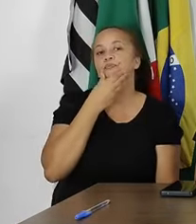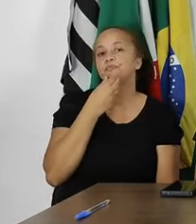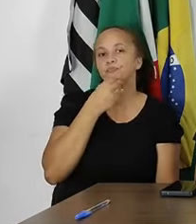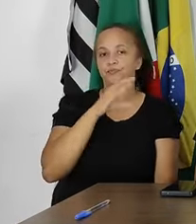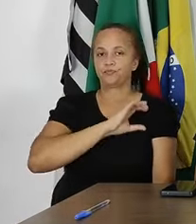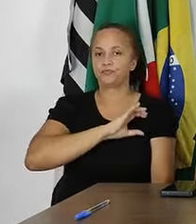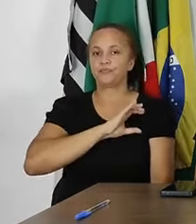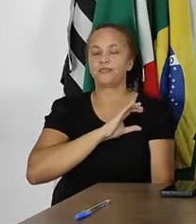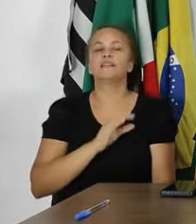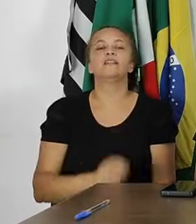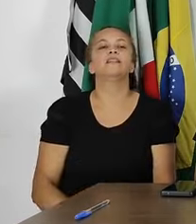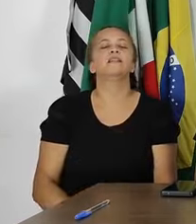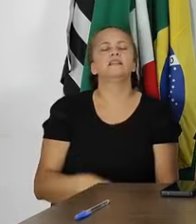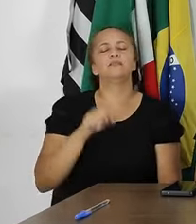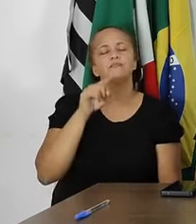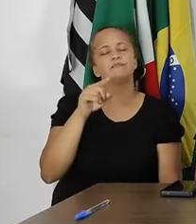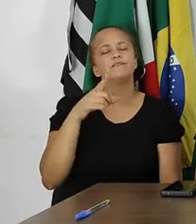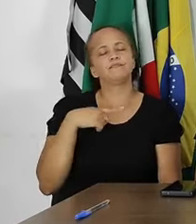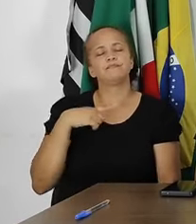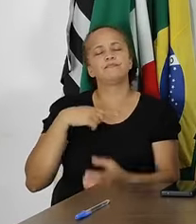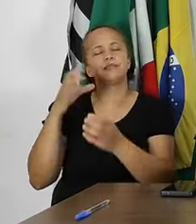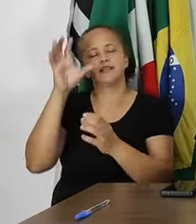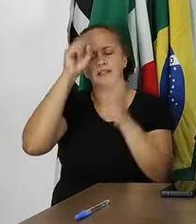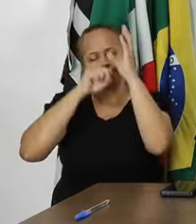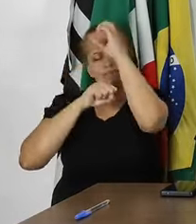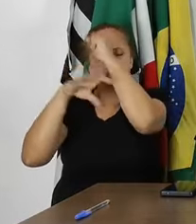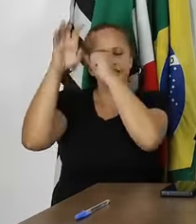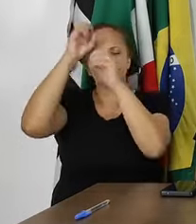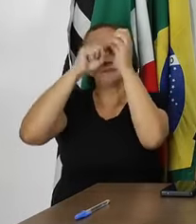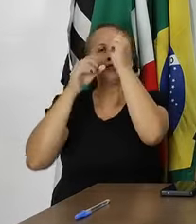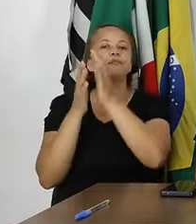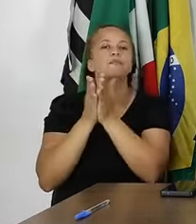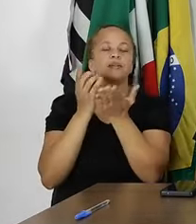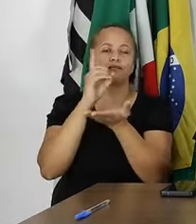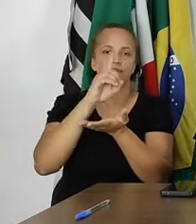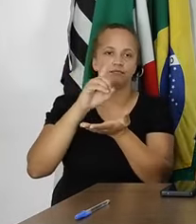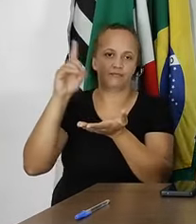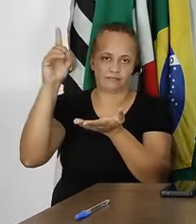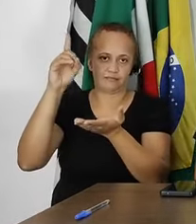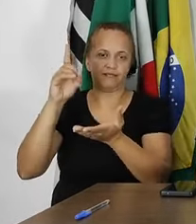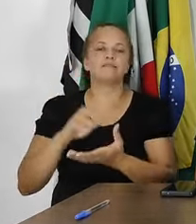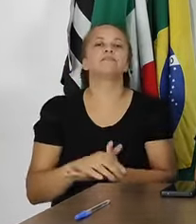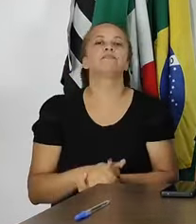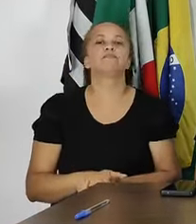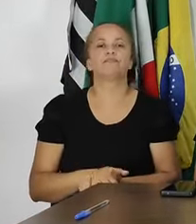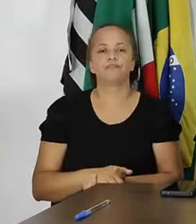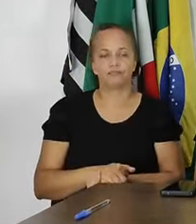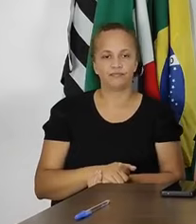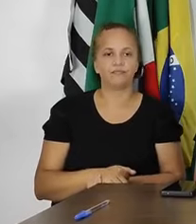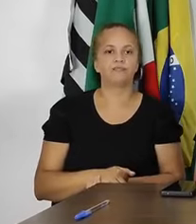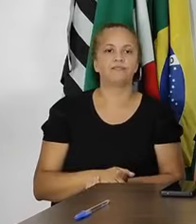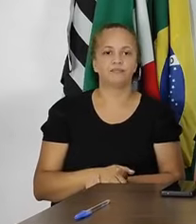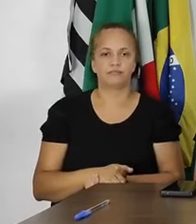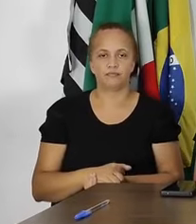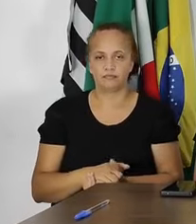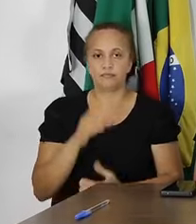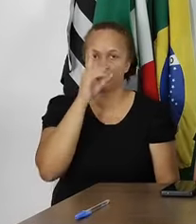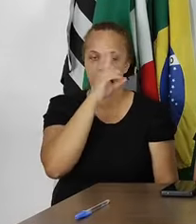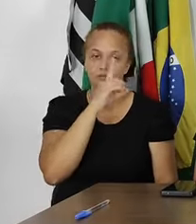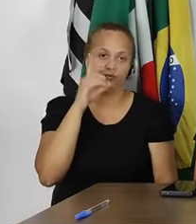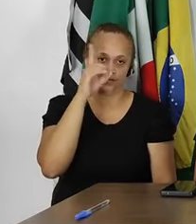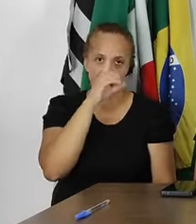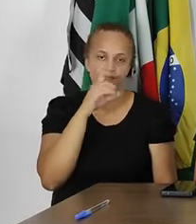uma hora também recebendo o conhecimento e aprendendo mais sobre as doutrinas bíblicas, tá bom? Então, todo